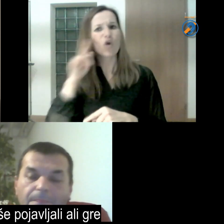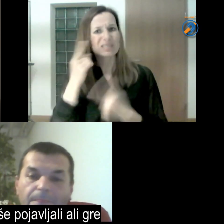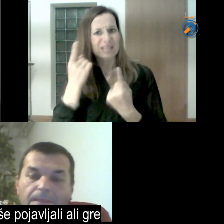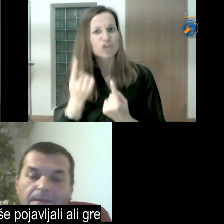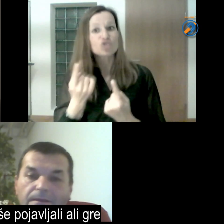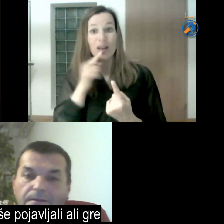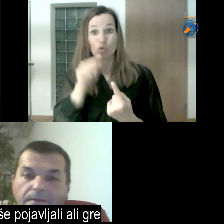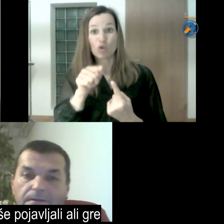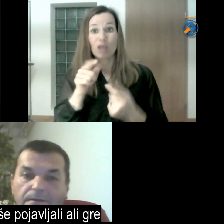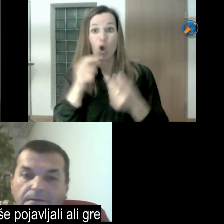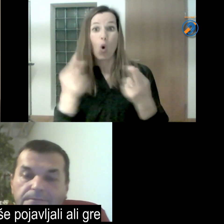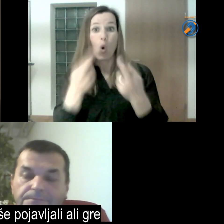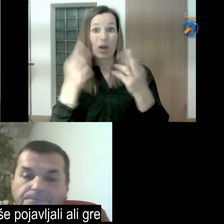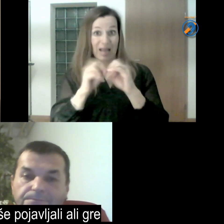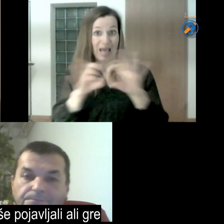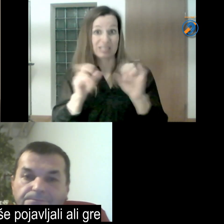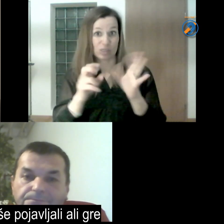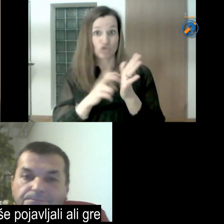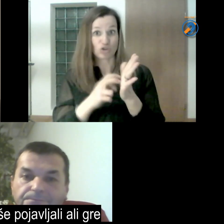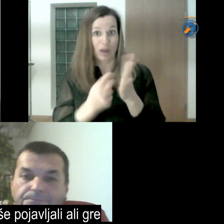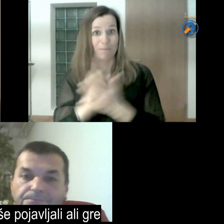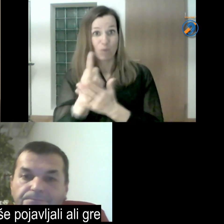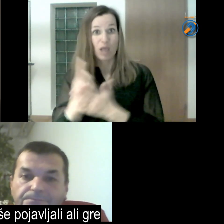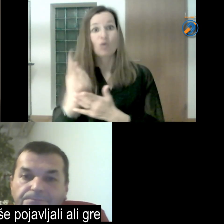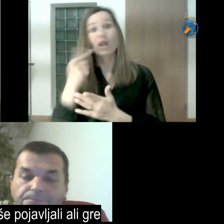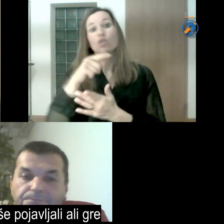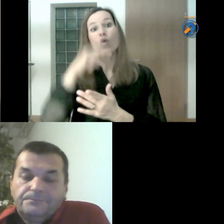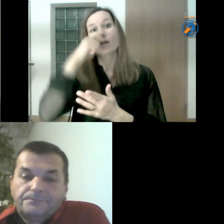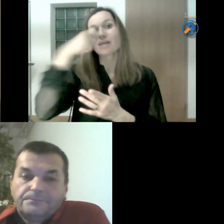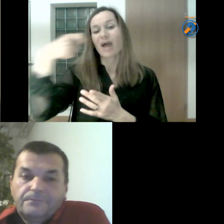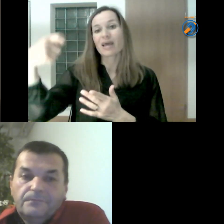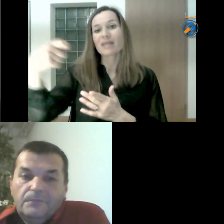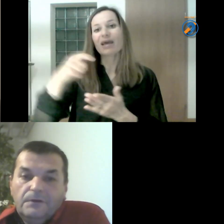še pojavljali ali gre tukaj dejansko za zavajanje potrošnikov?